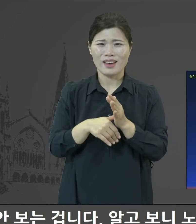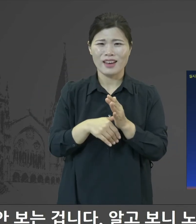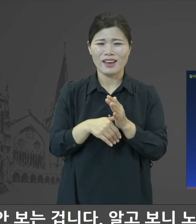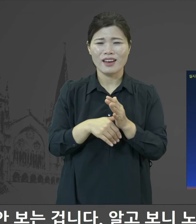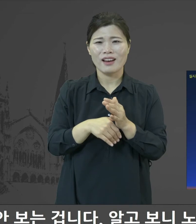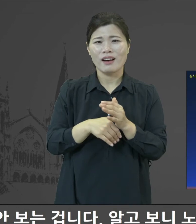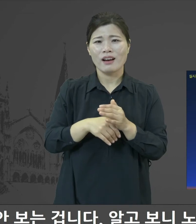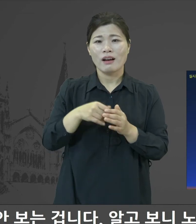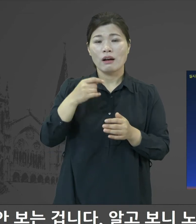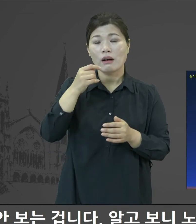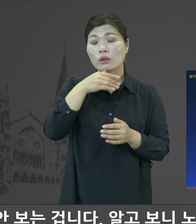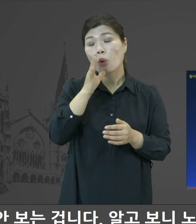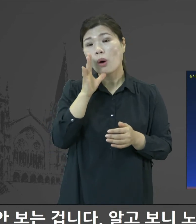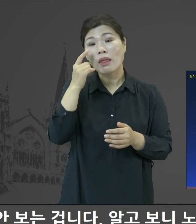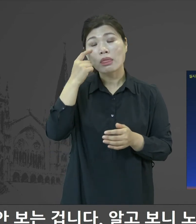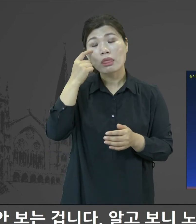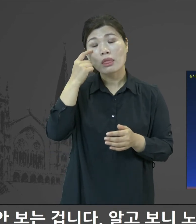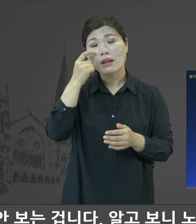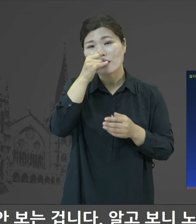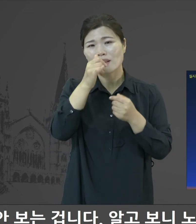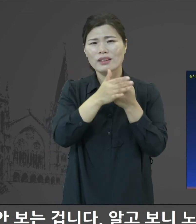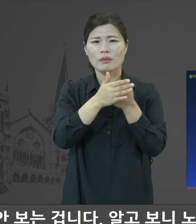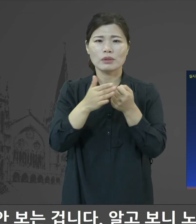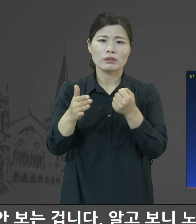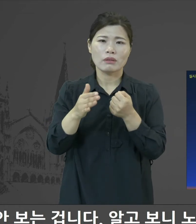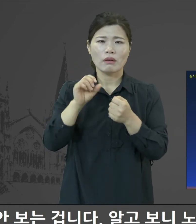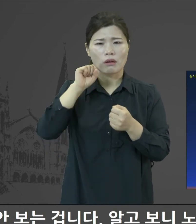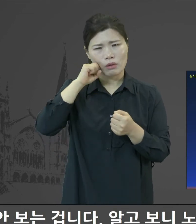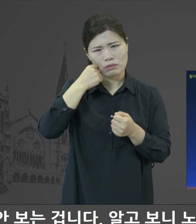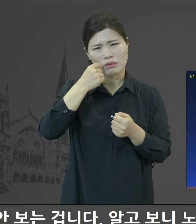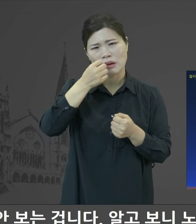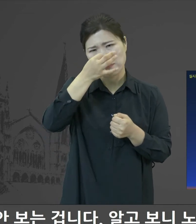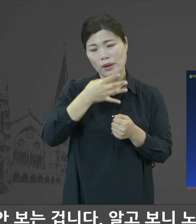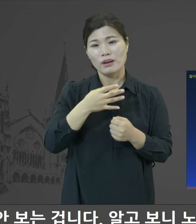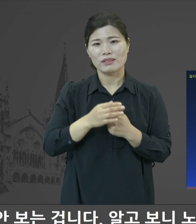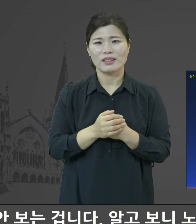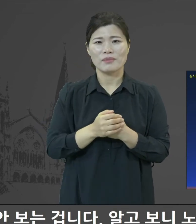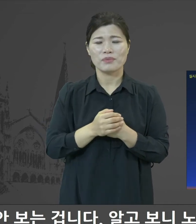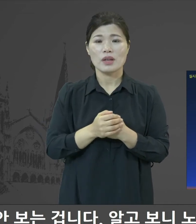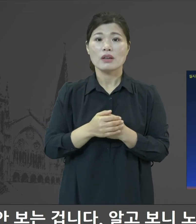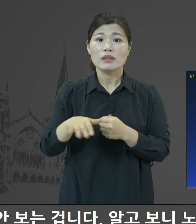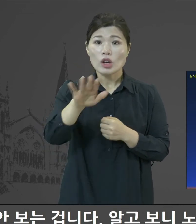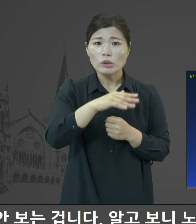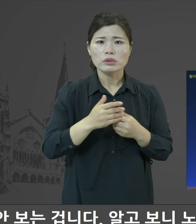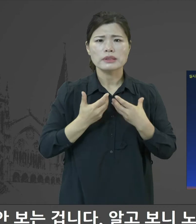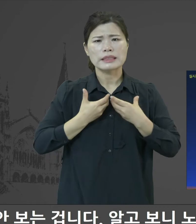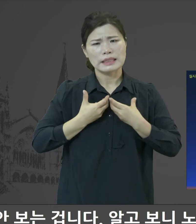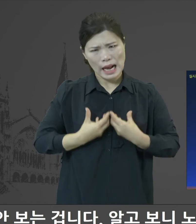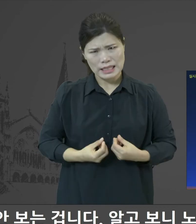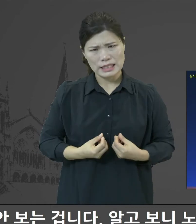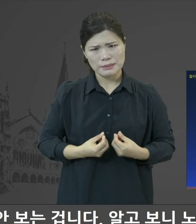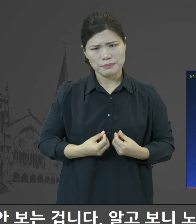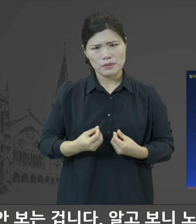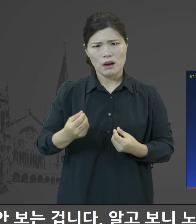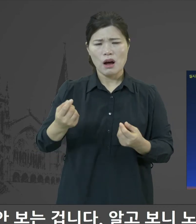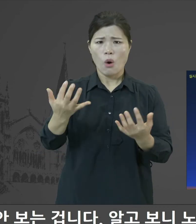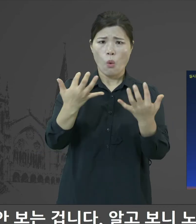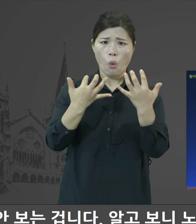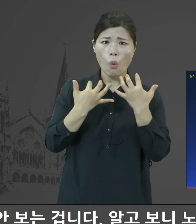오는지요. 근데 이 원리가 다 똑같습니다. 여러분, 낙심이 올 때 보면요, 자꾸